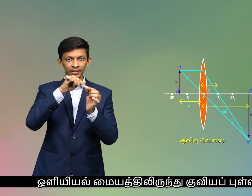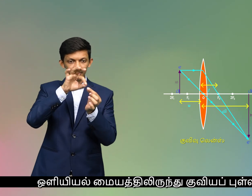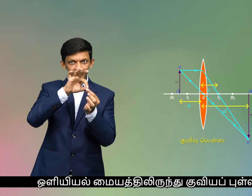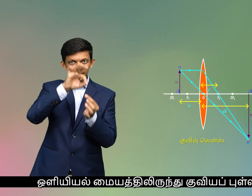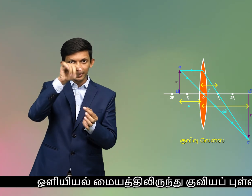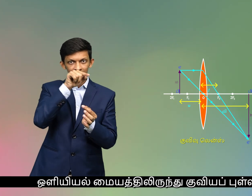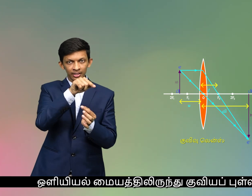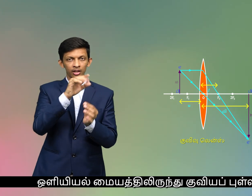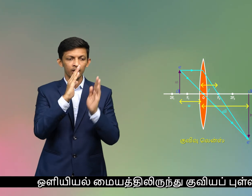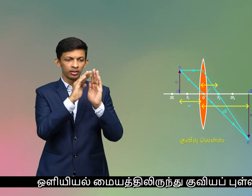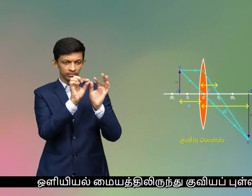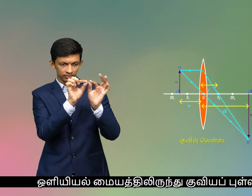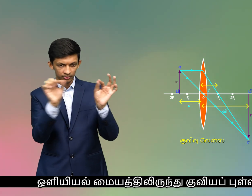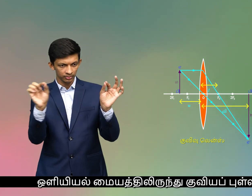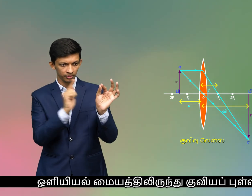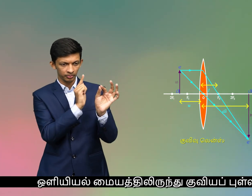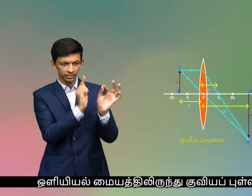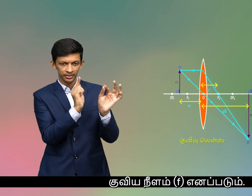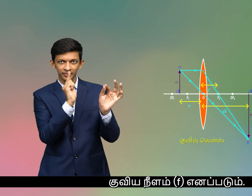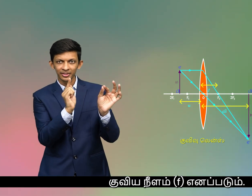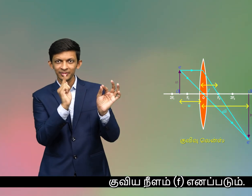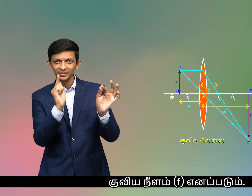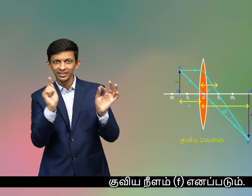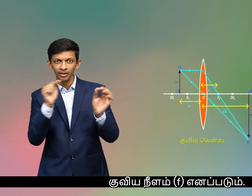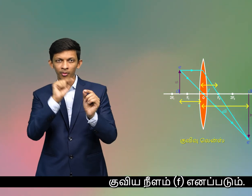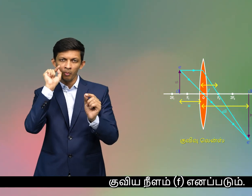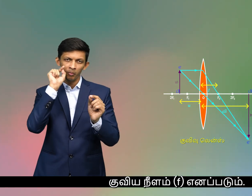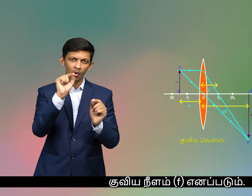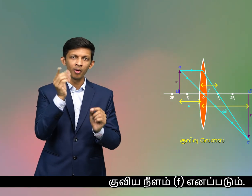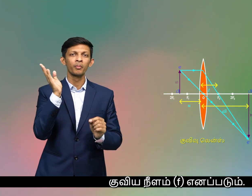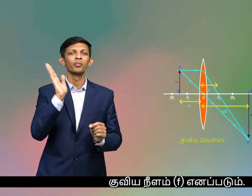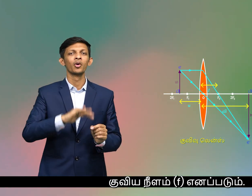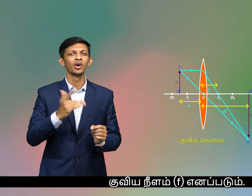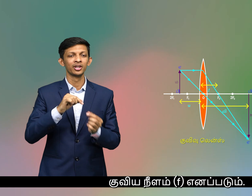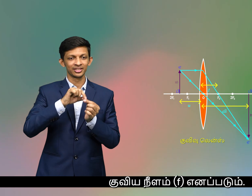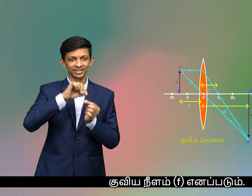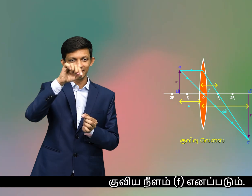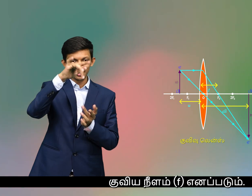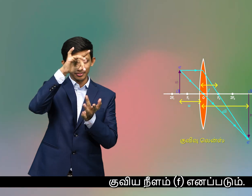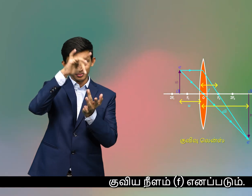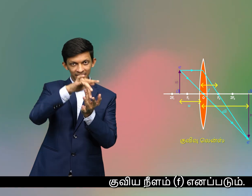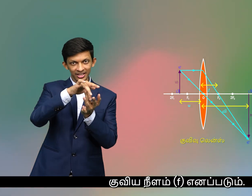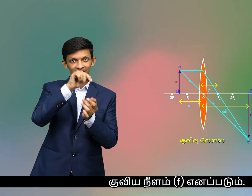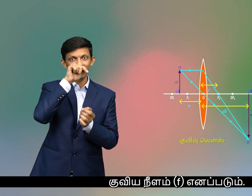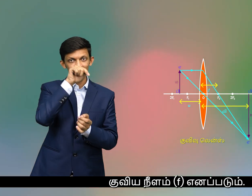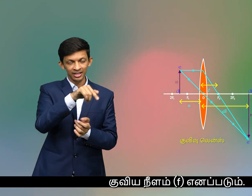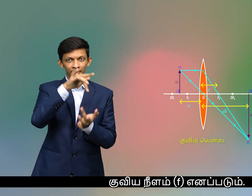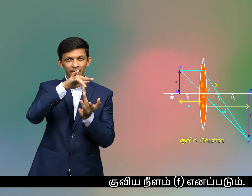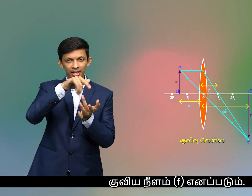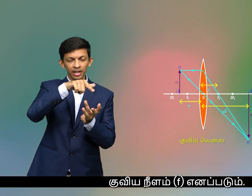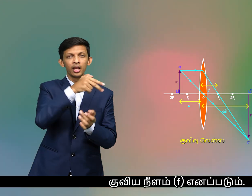ஒளியியல் மையத்திலிருந்து குவிய புள்ளியின் தூரம் குவிய நீளம், அதாவது F எனப்படும்.